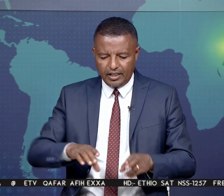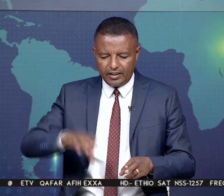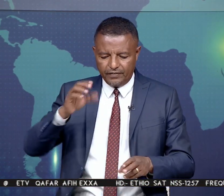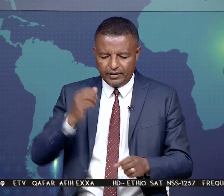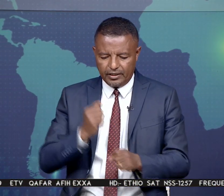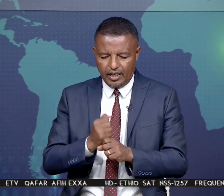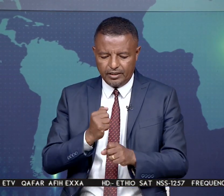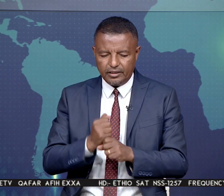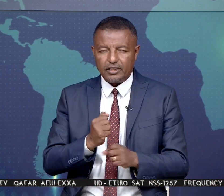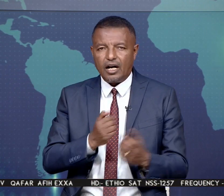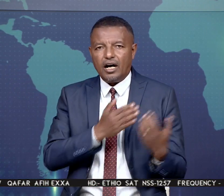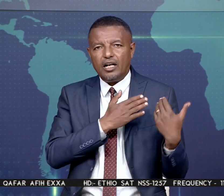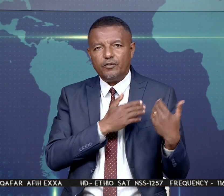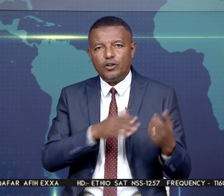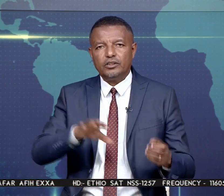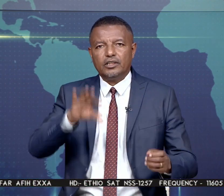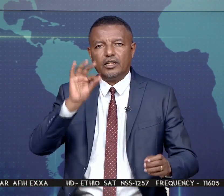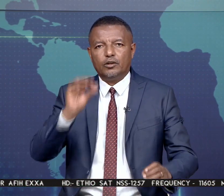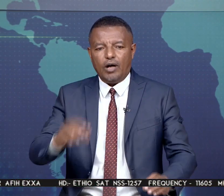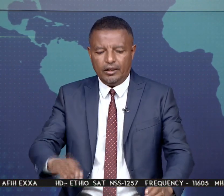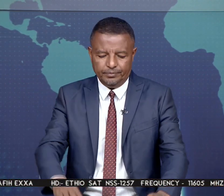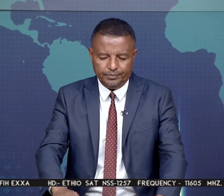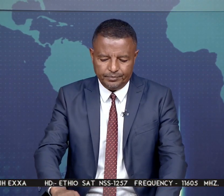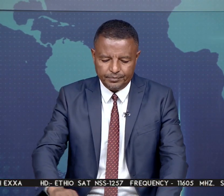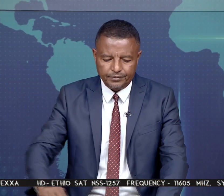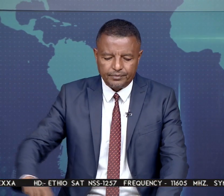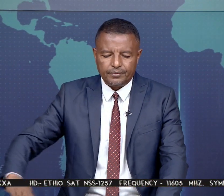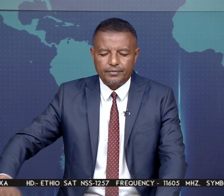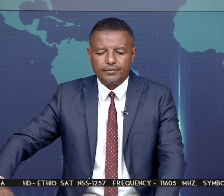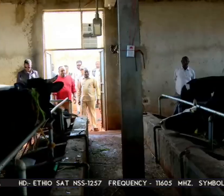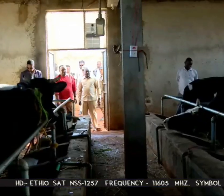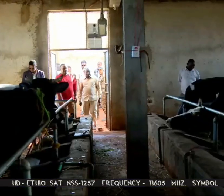የፌዴራል ከፍተኛ የስራ ኃላፊዎች ተገኝተዋል።